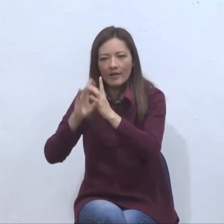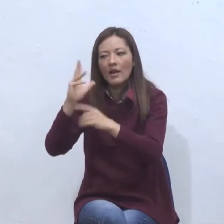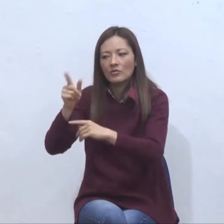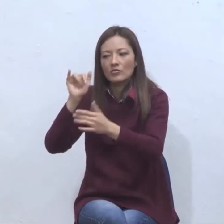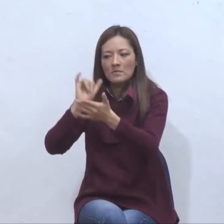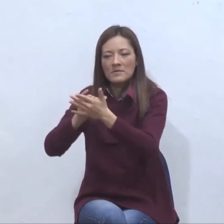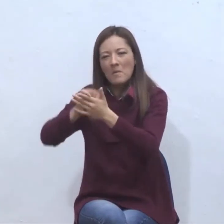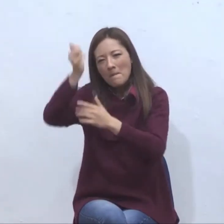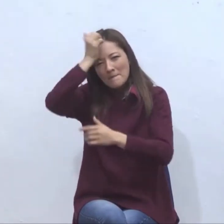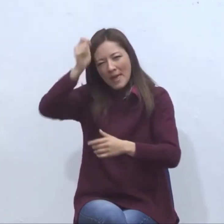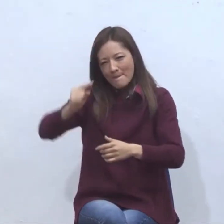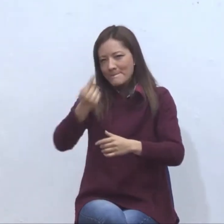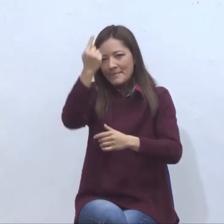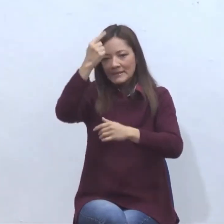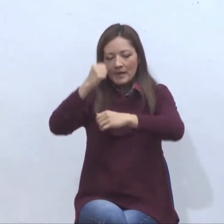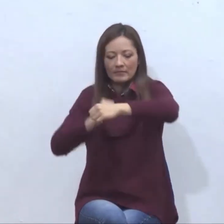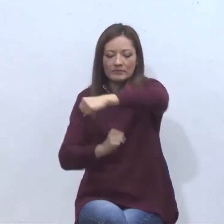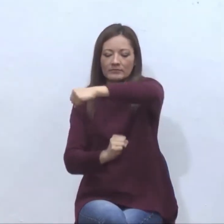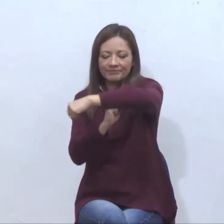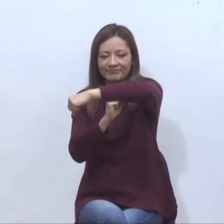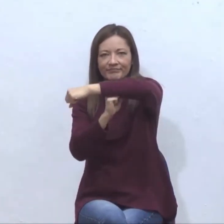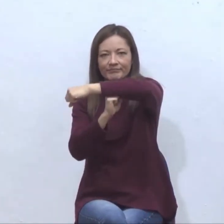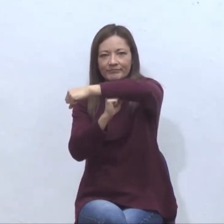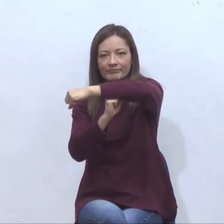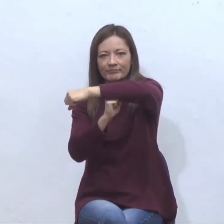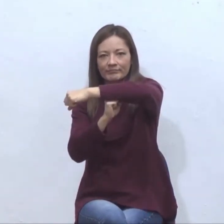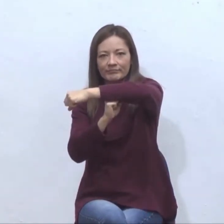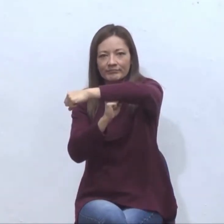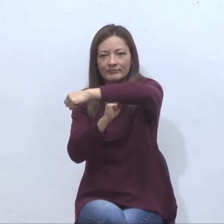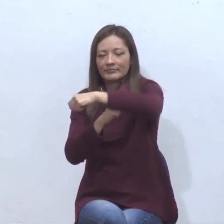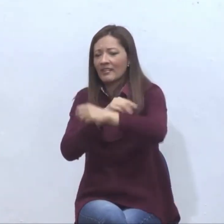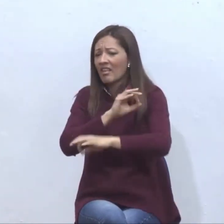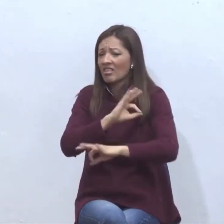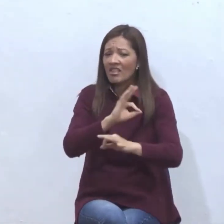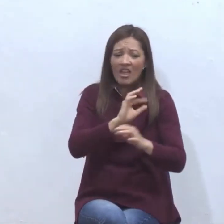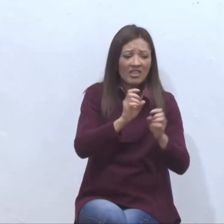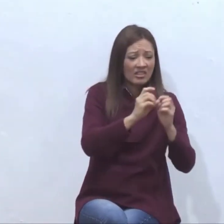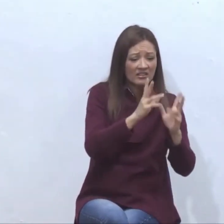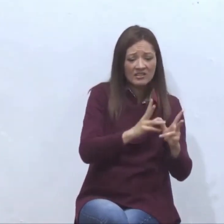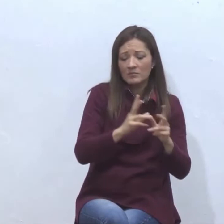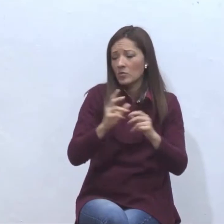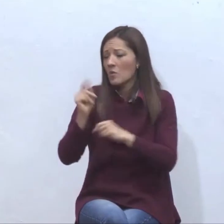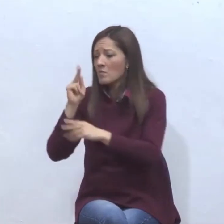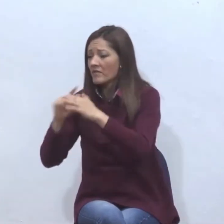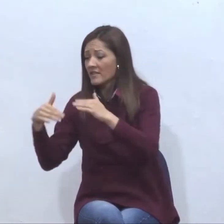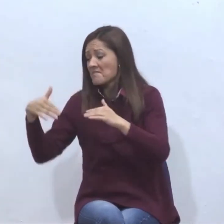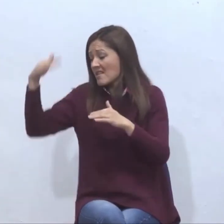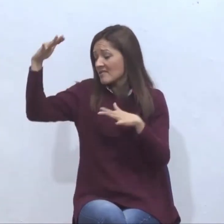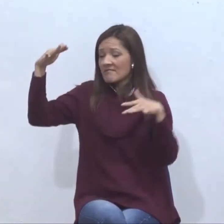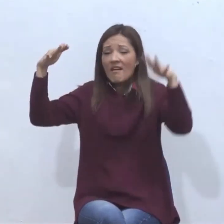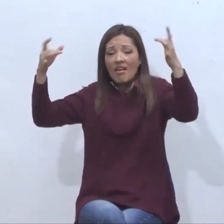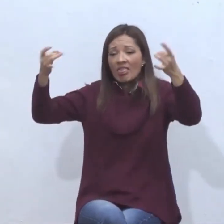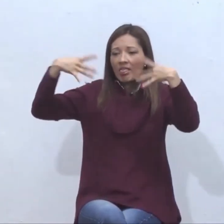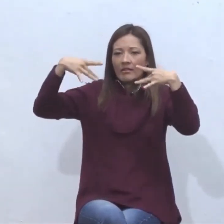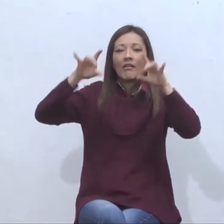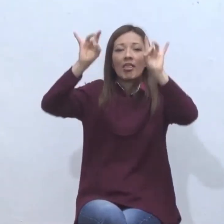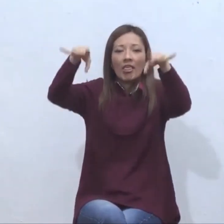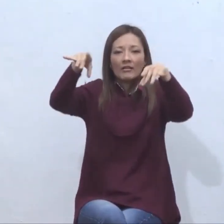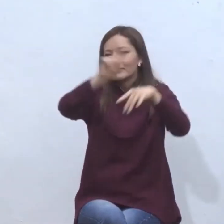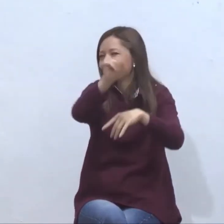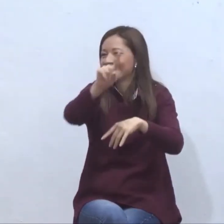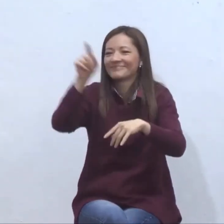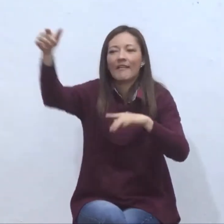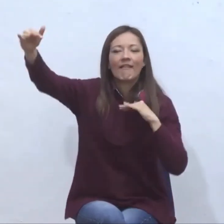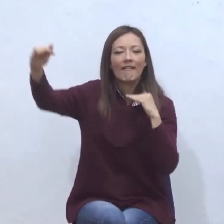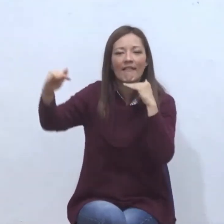piedra principal. Entienda esto, ni los profetas ni los apóstoles son los más grandes. Ellos son iguales a usted y a